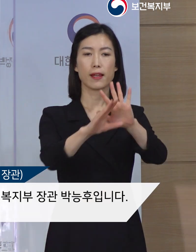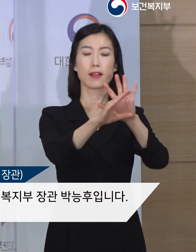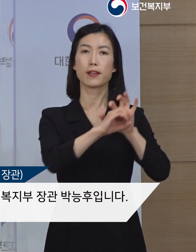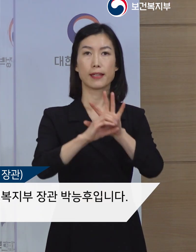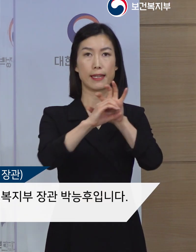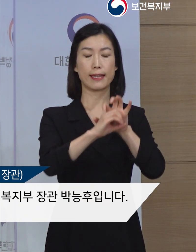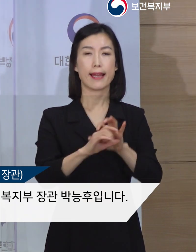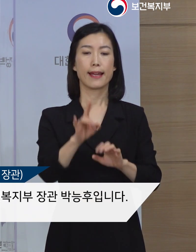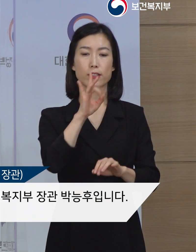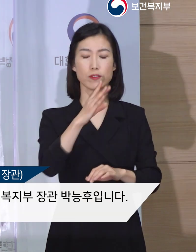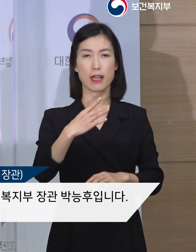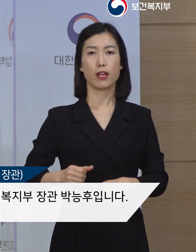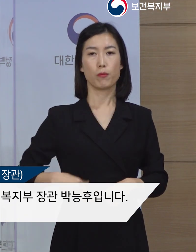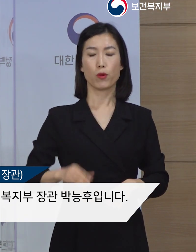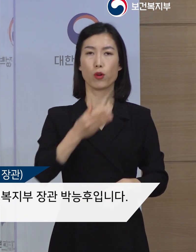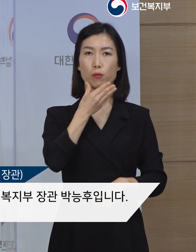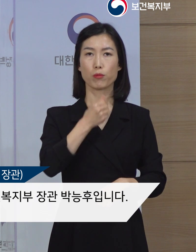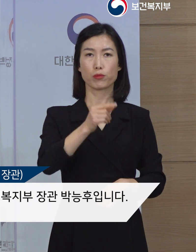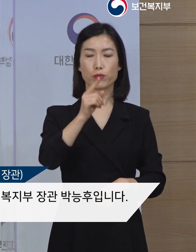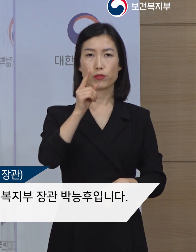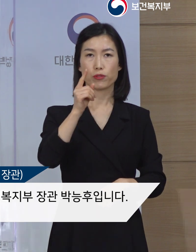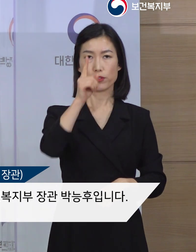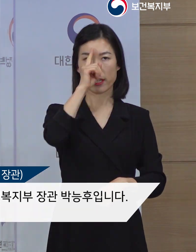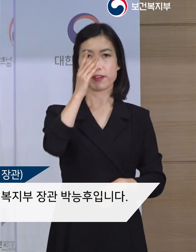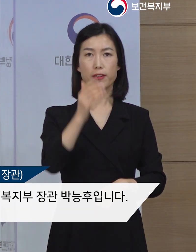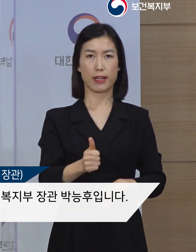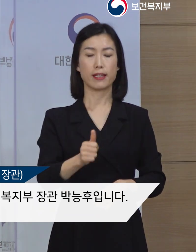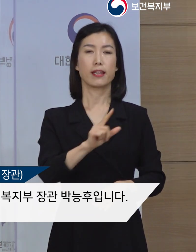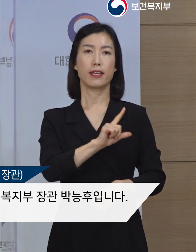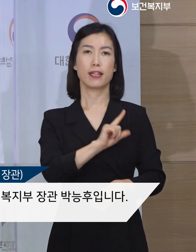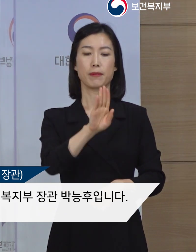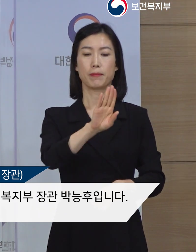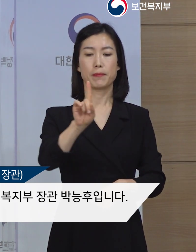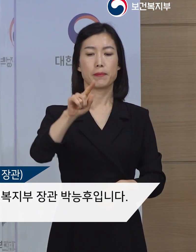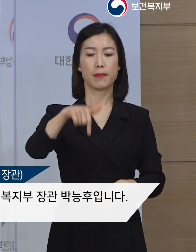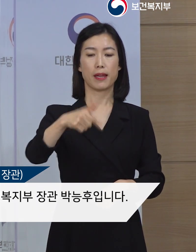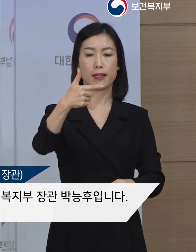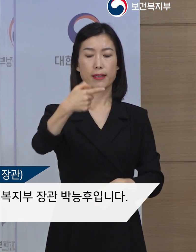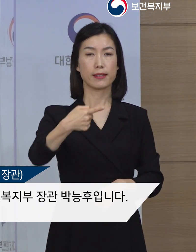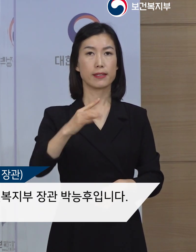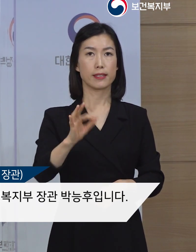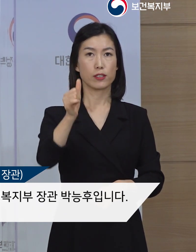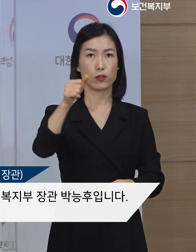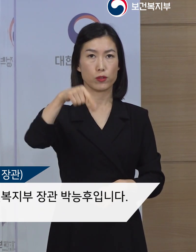코로나19 중앙재난안전대책본부 1차장 보건복지부 장관 박능우입니다.